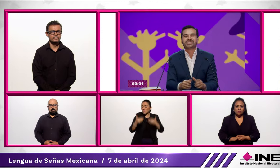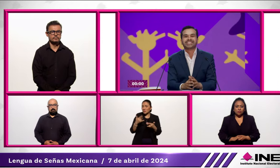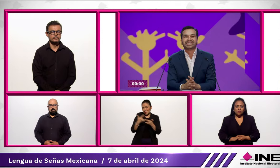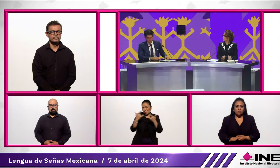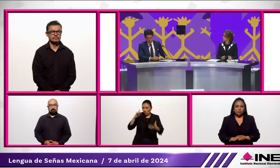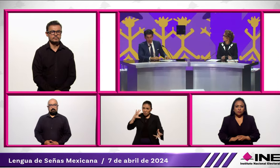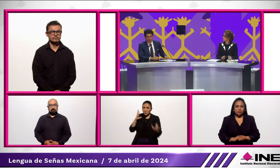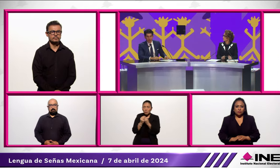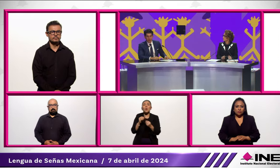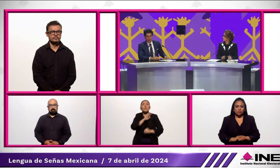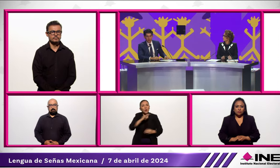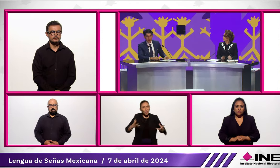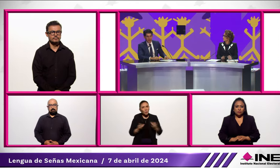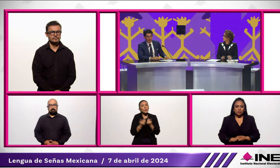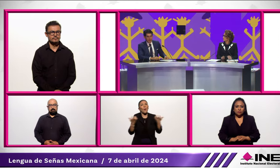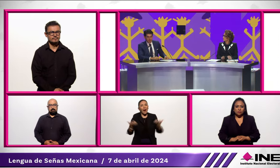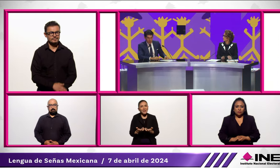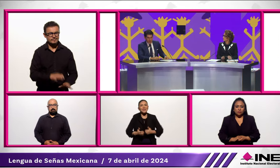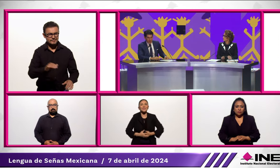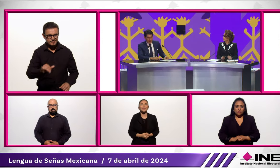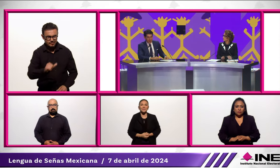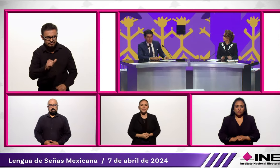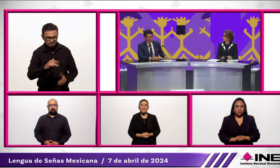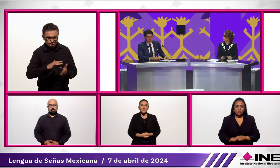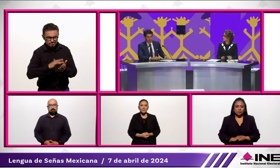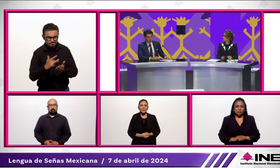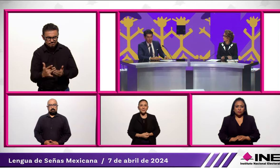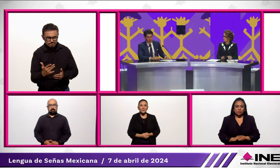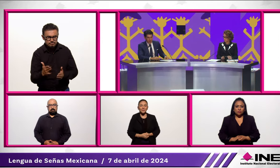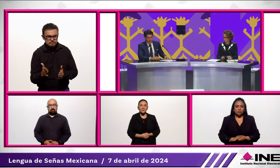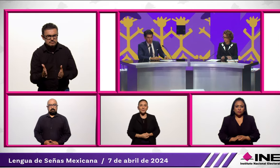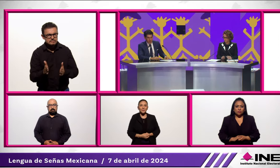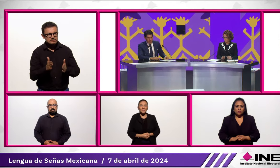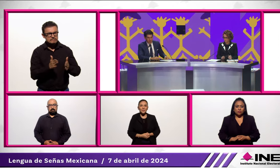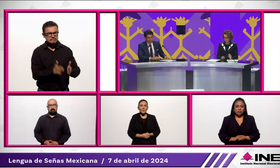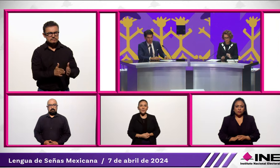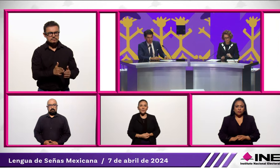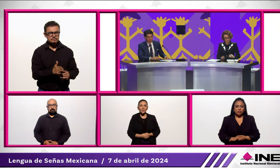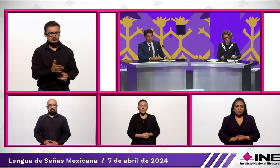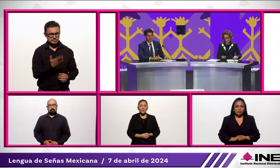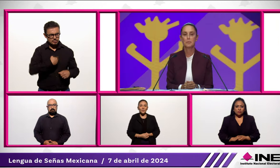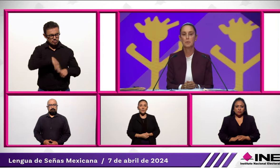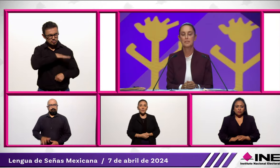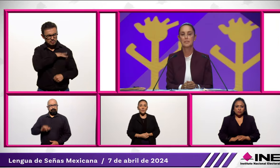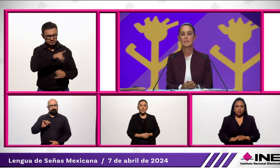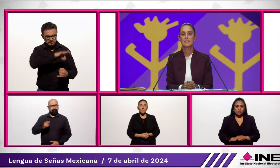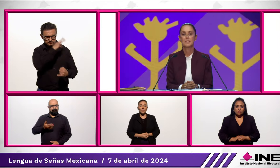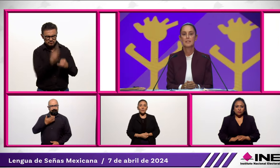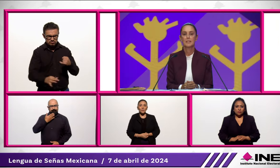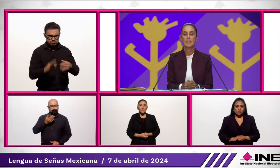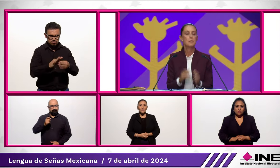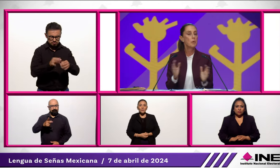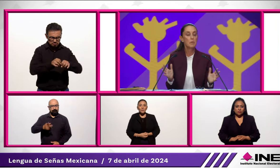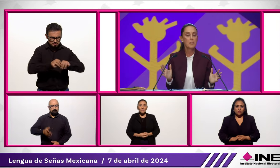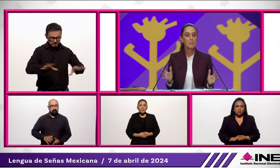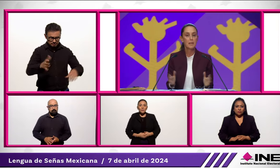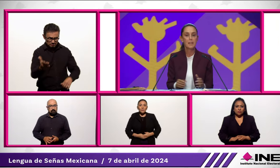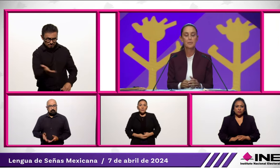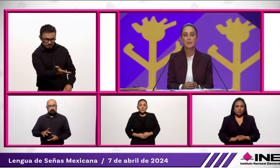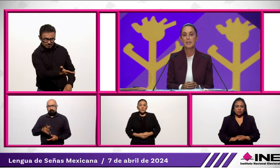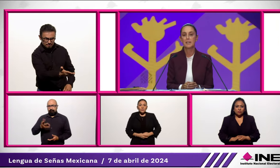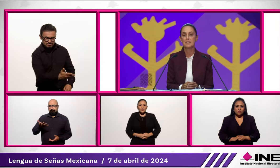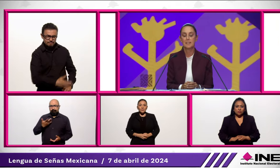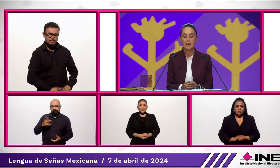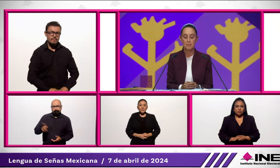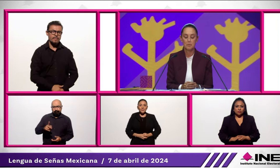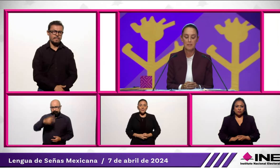juntos. Gracias, candidato Máynez. Mensaje final, candidata Claudia Sheinbaum. Sí, por supuesto. El pueblo de